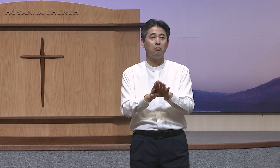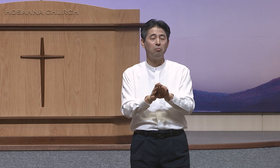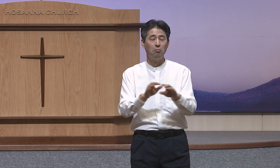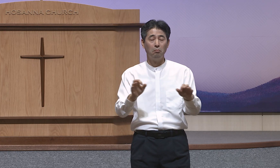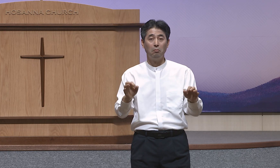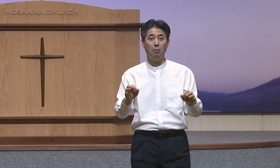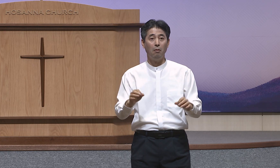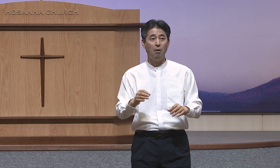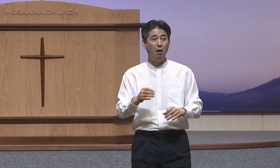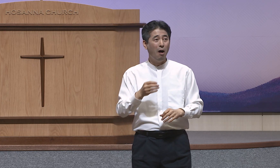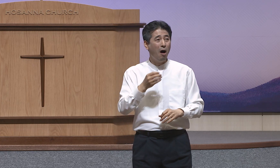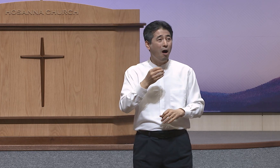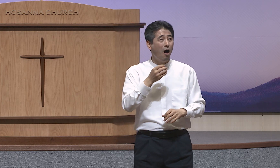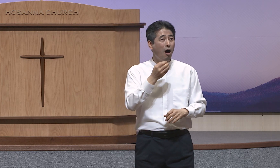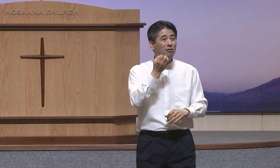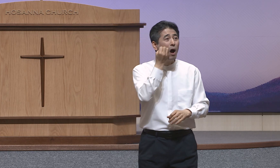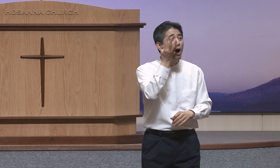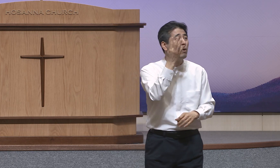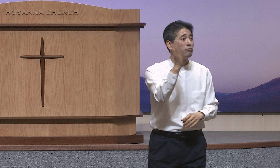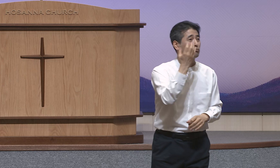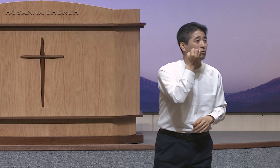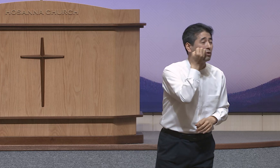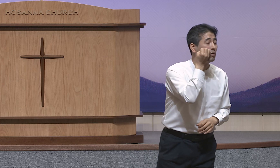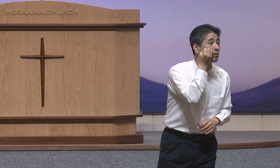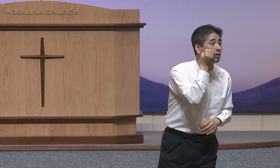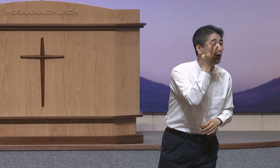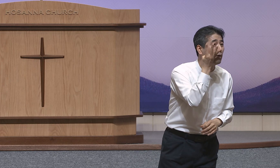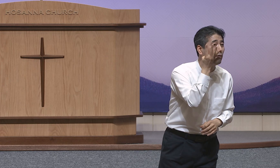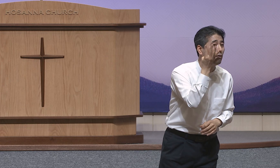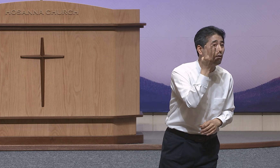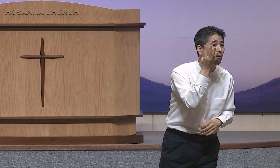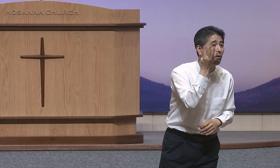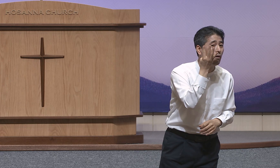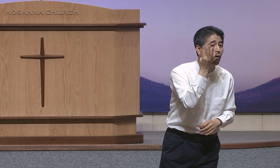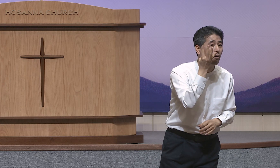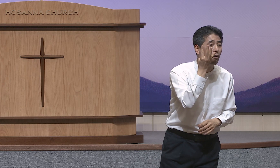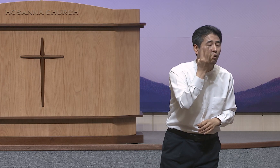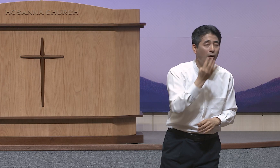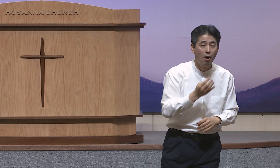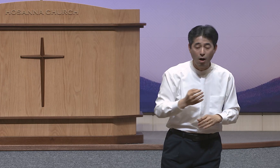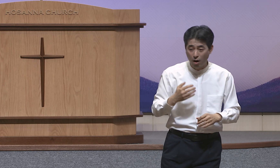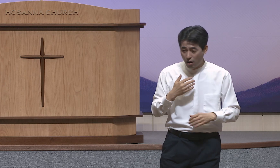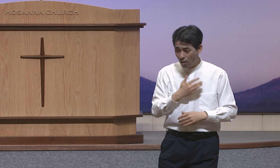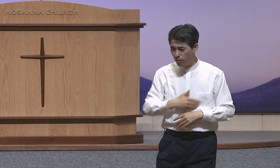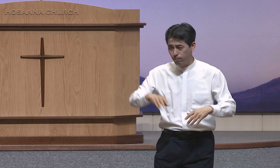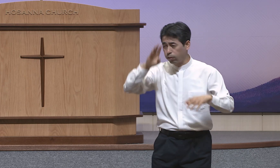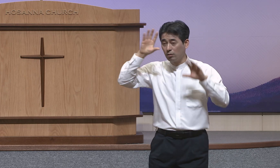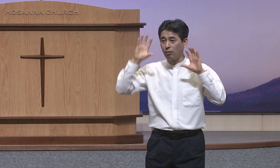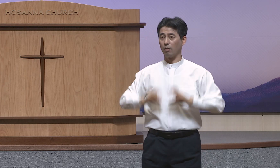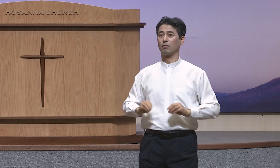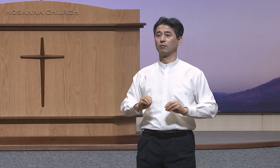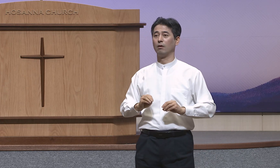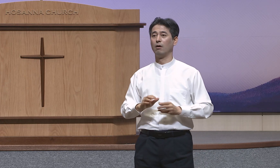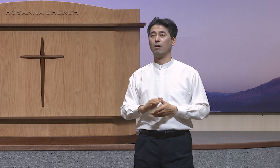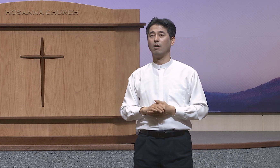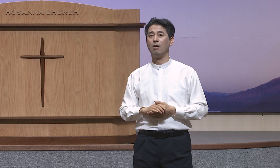사라졌다라는 거예요. 폐결핵이. 사실은 1년 정도 약을 먹어야 되는데 4개월 정도 약을 먹고 약을 포기했었는데